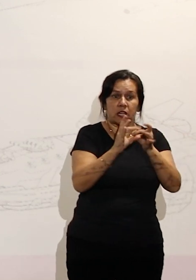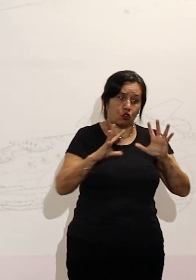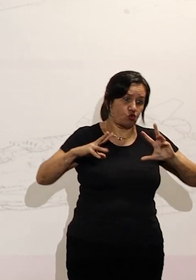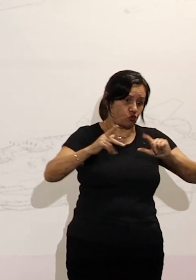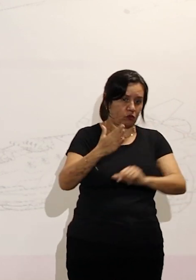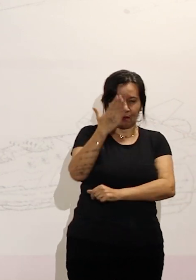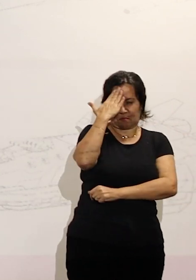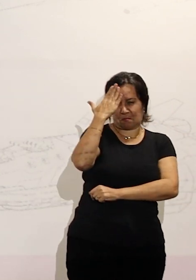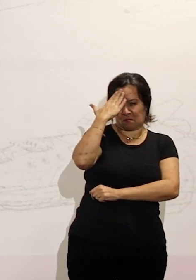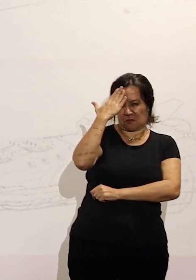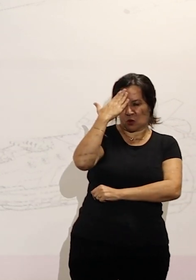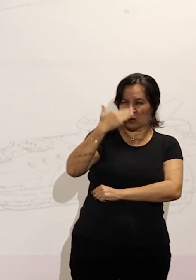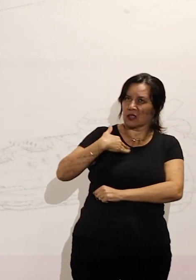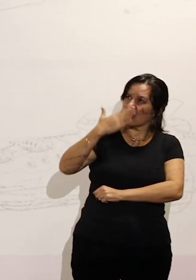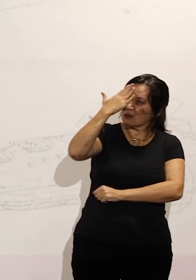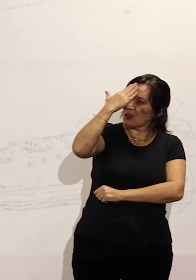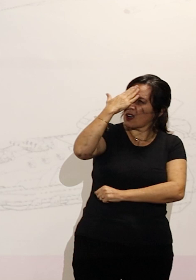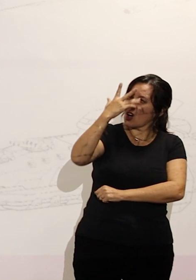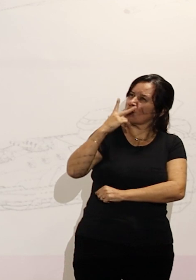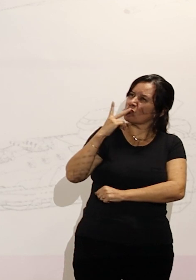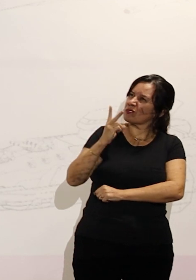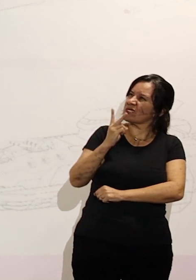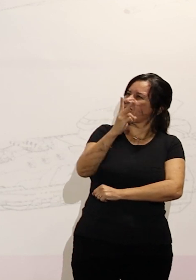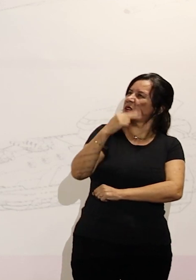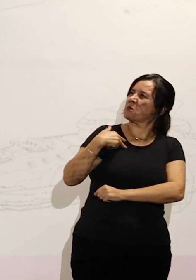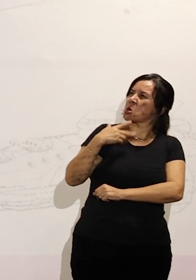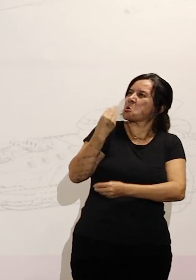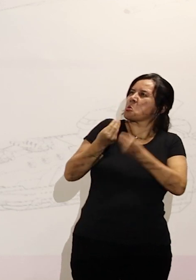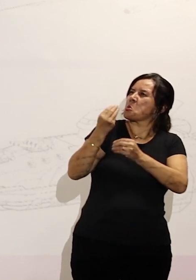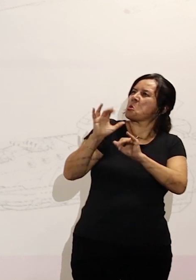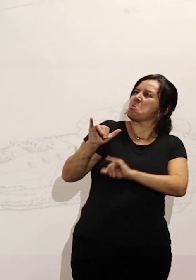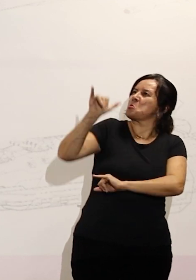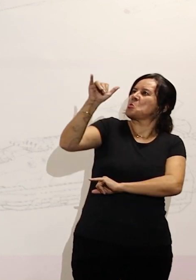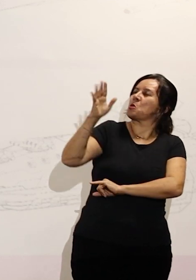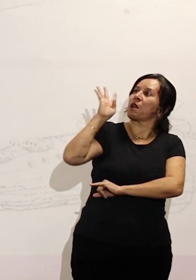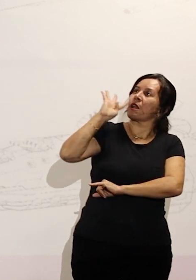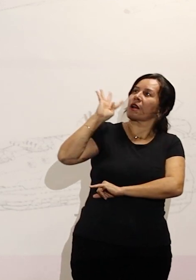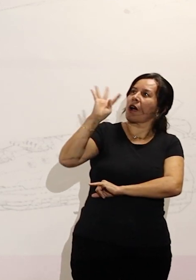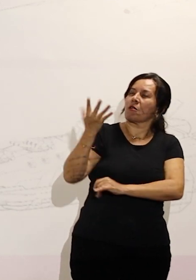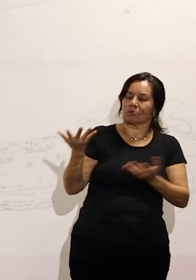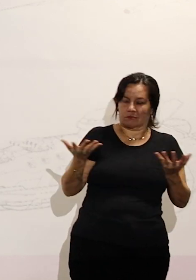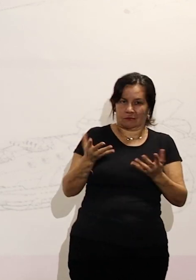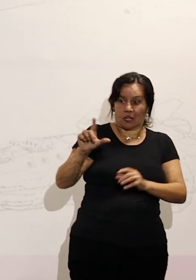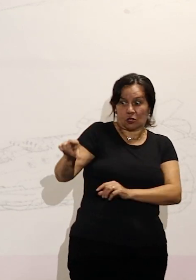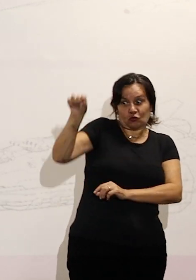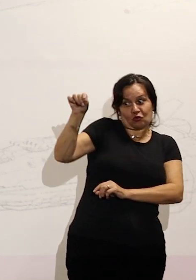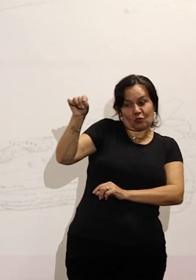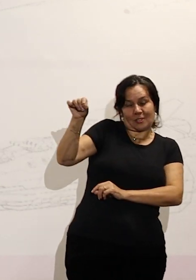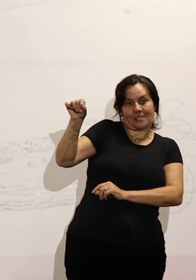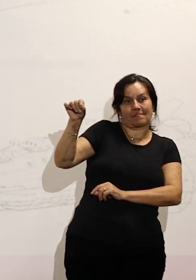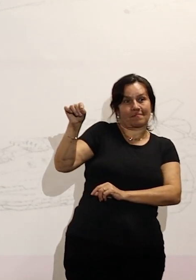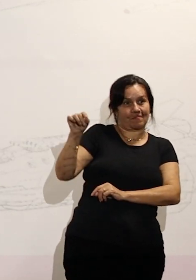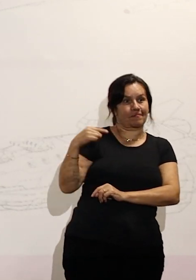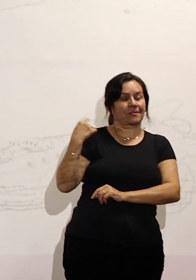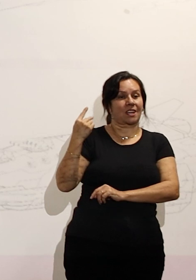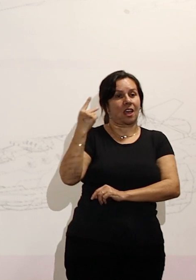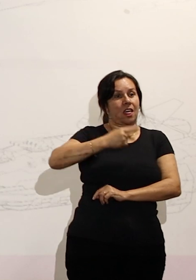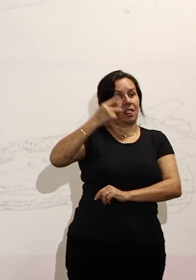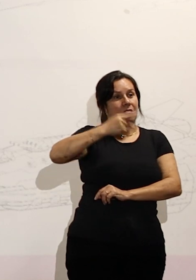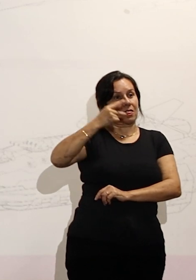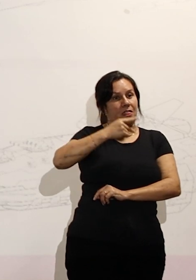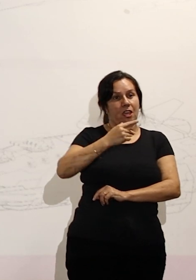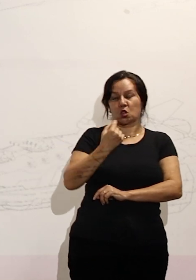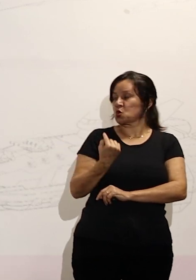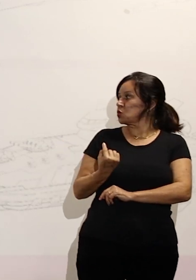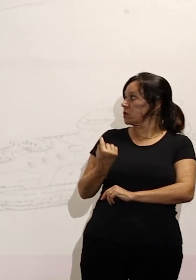da minha cabeça, que eu sempre achei que algumas naves poderiam ter que ficariam legais, e está ali a segunda nave, que é a